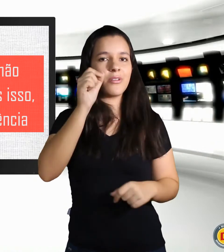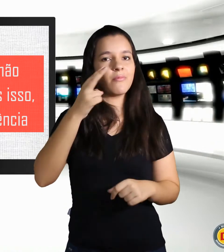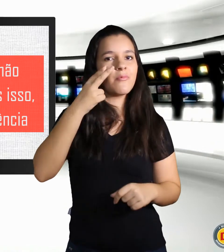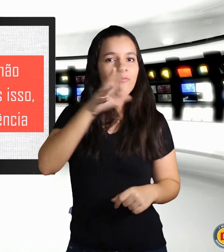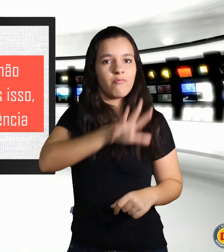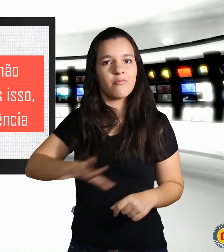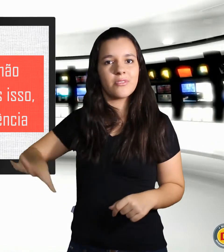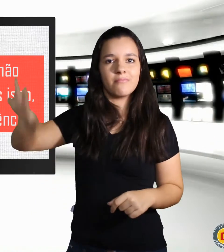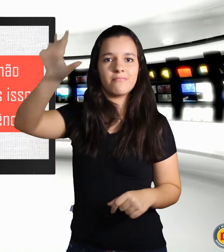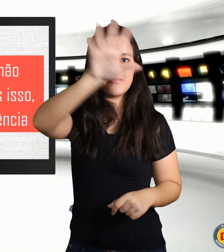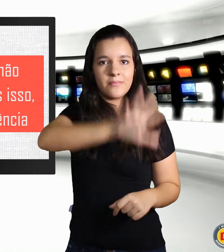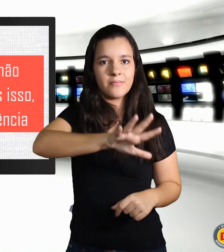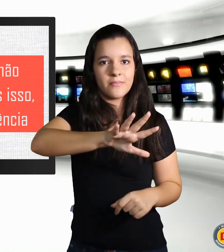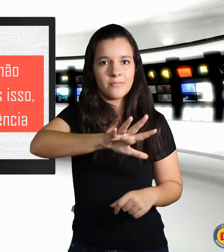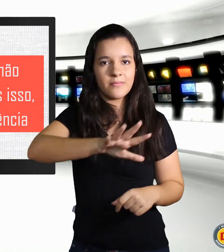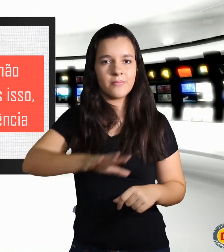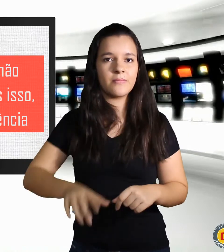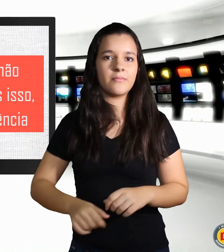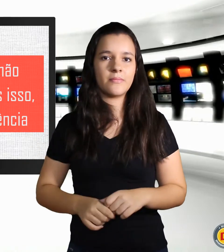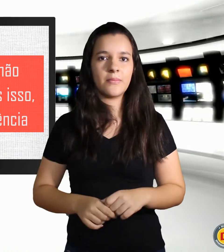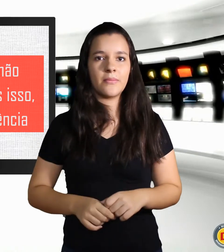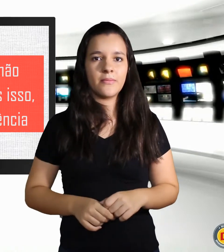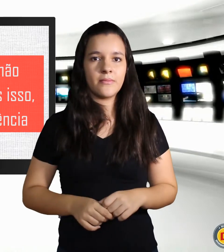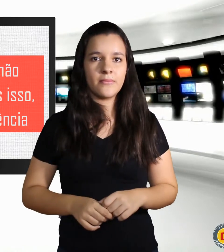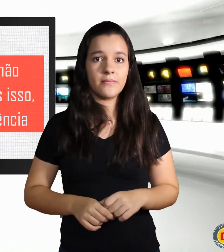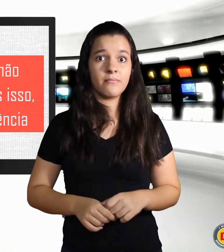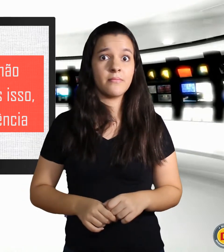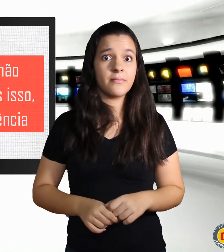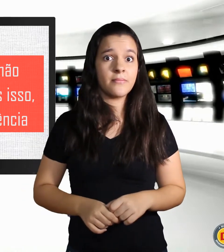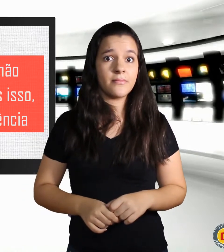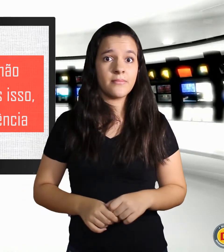para se estabelecer uma comunicação que é de modalidade visual espacial.